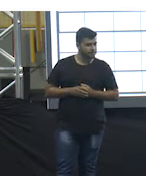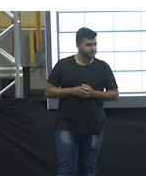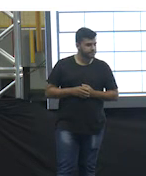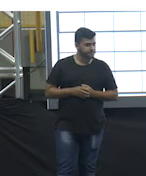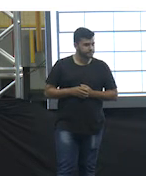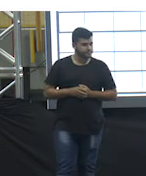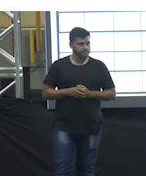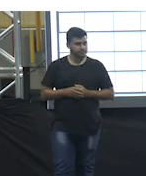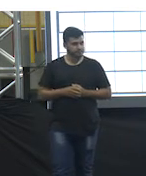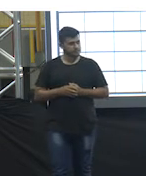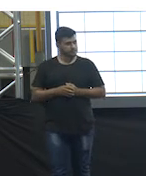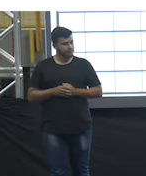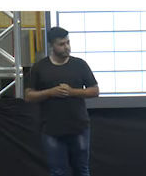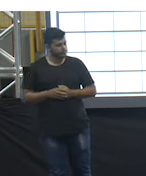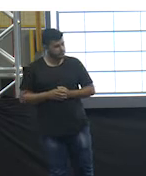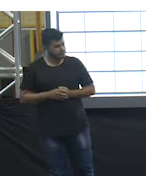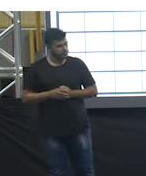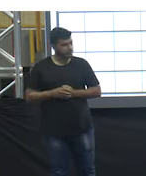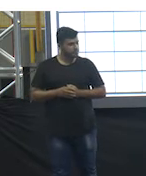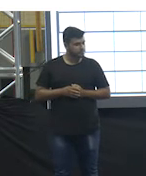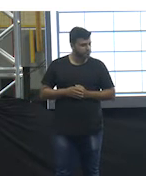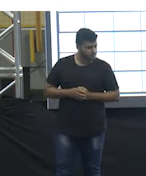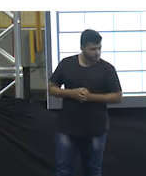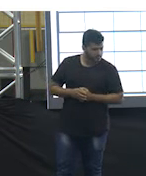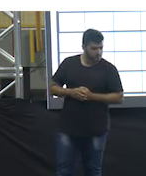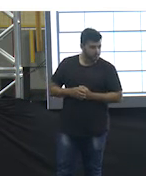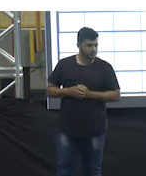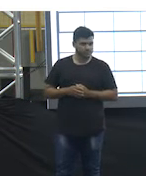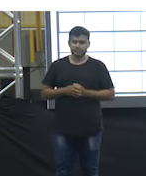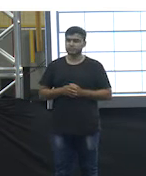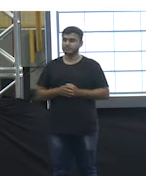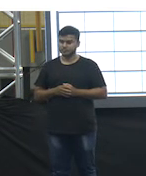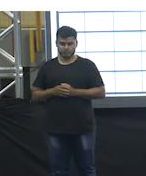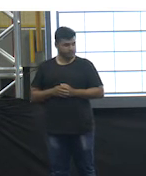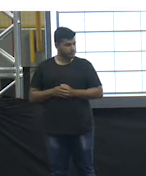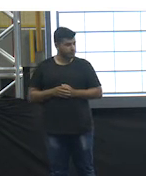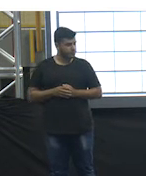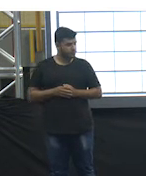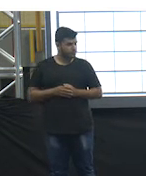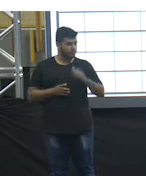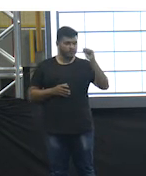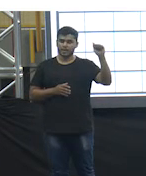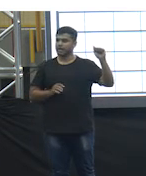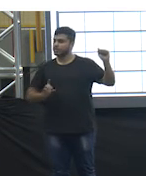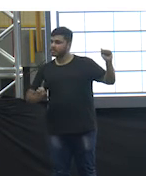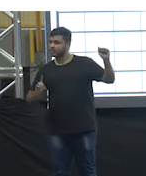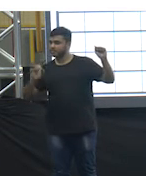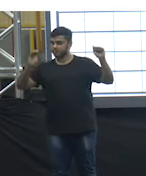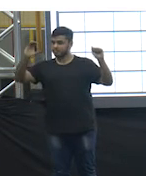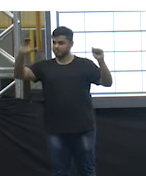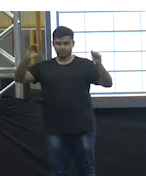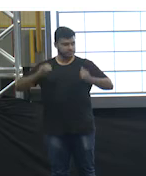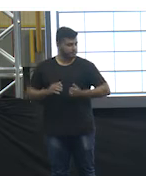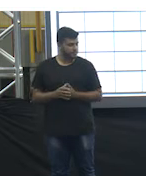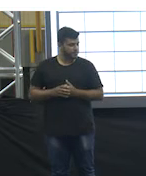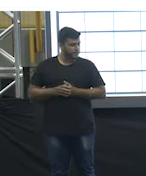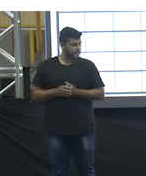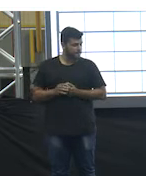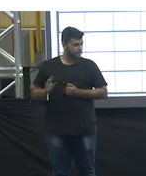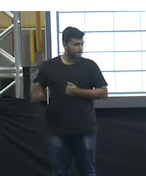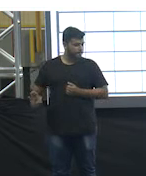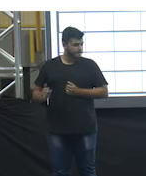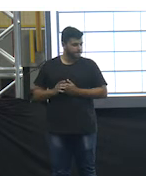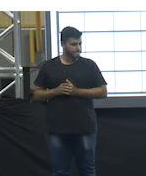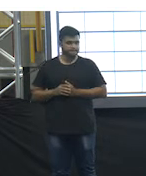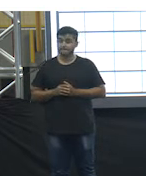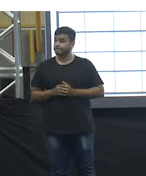Equador, linhazinha azul. Olha os pontos. Ponto A, ponto B, ponto C, ponto D. Ok?